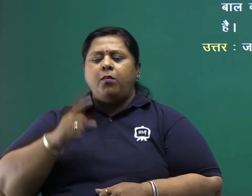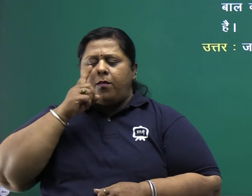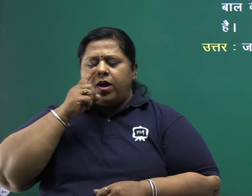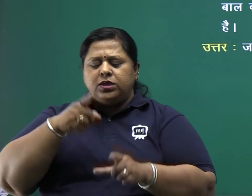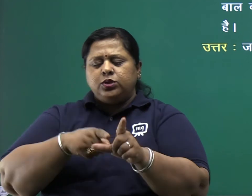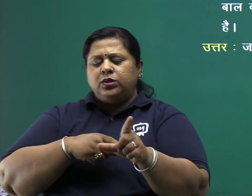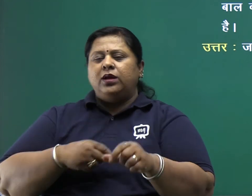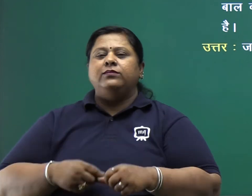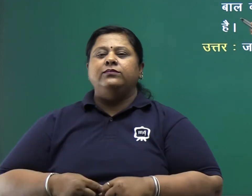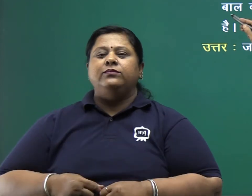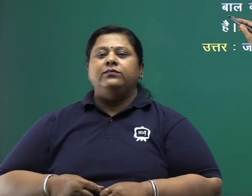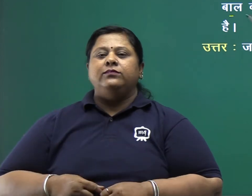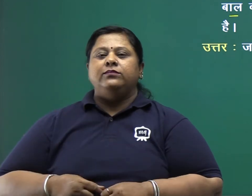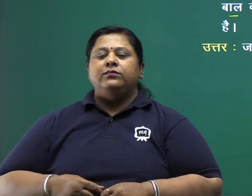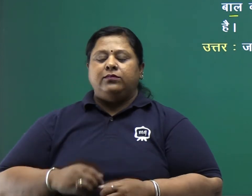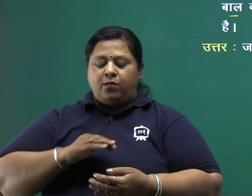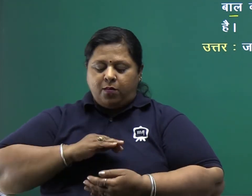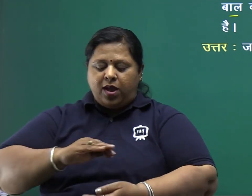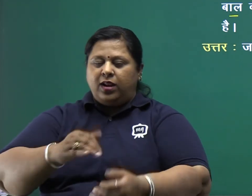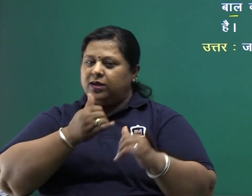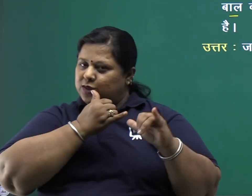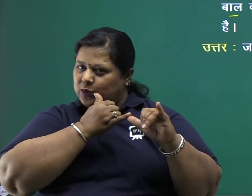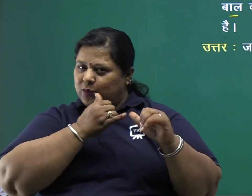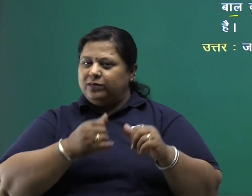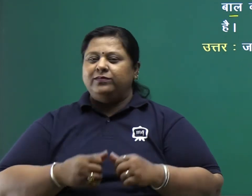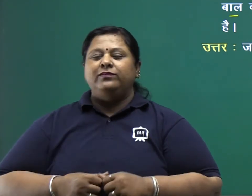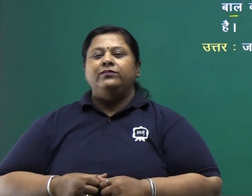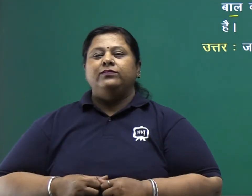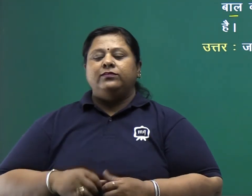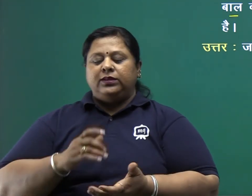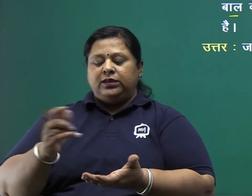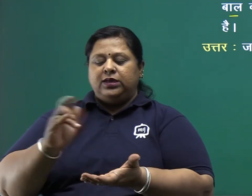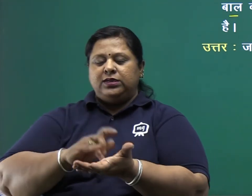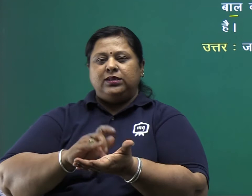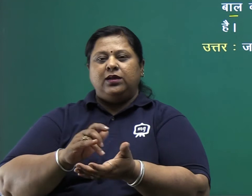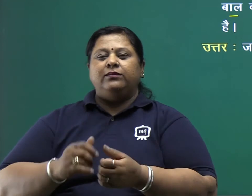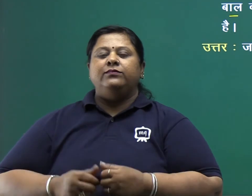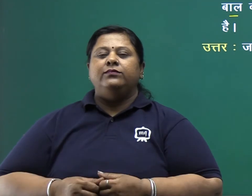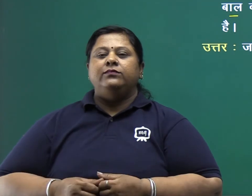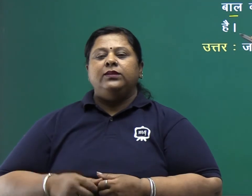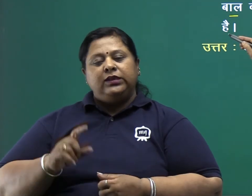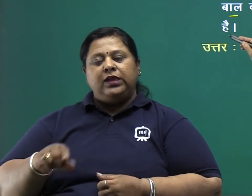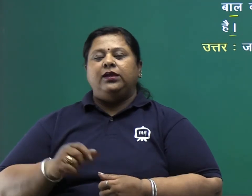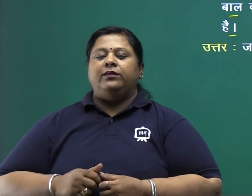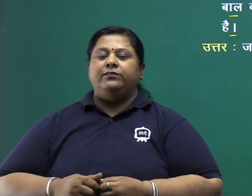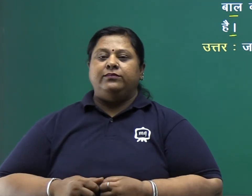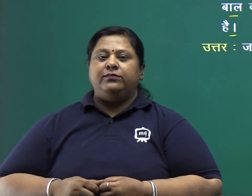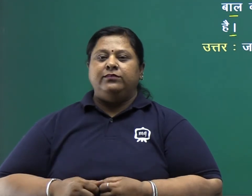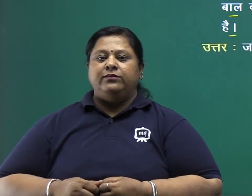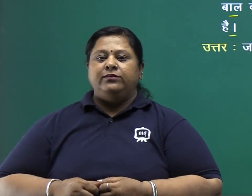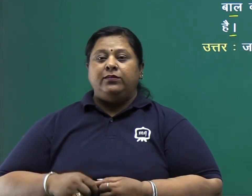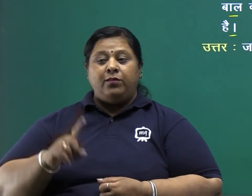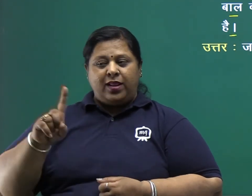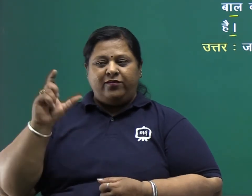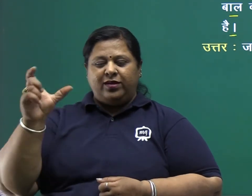यशोदा बाल कृष्ण को रिक्त स्थान रही हैं।